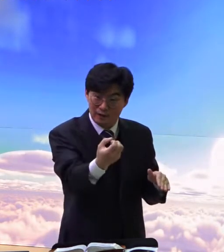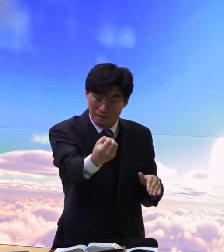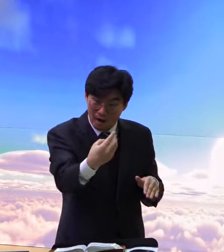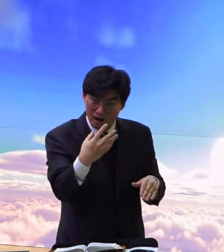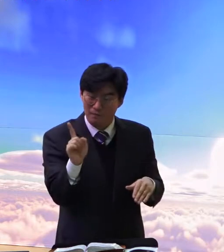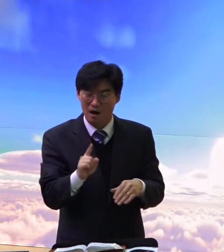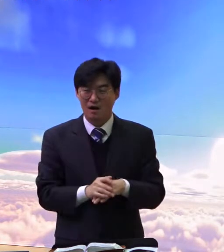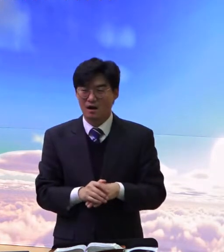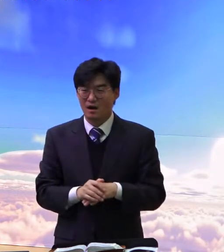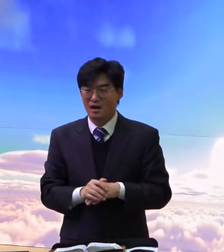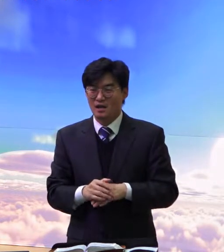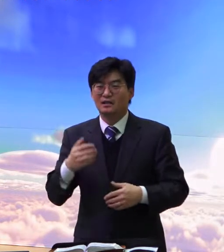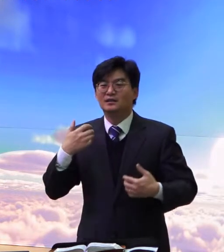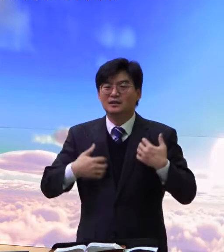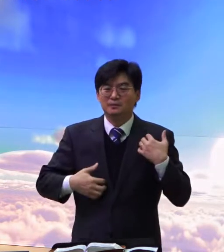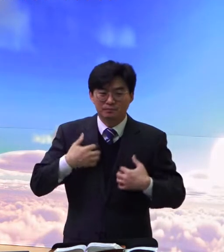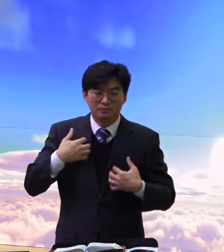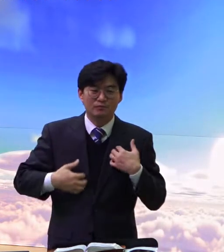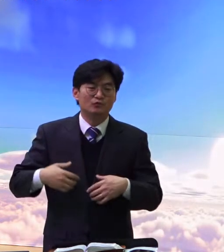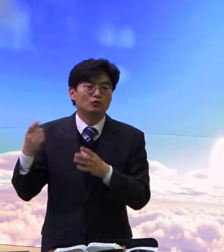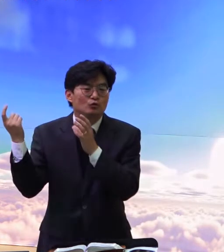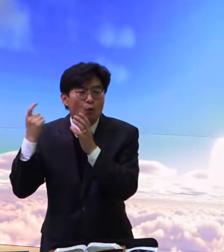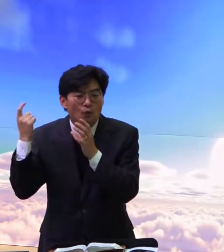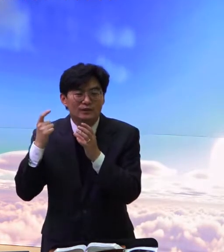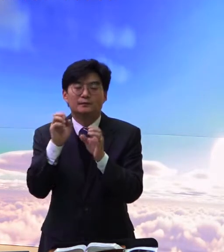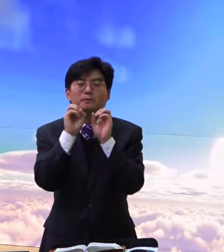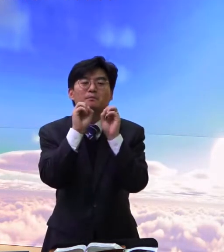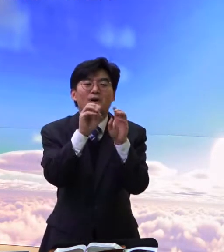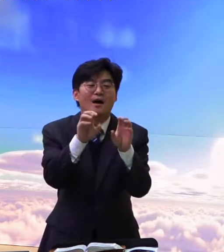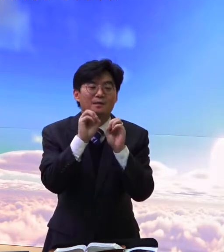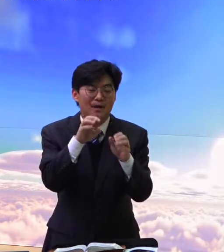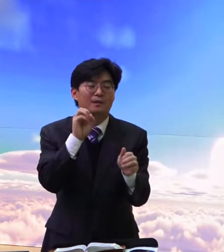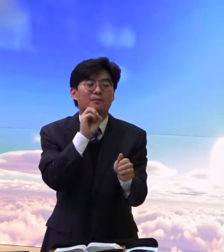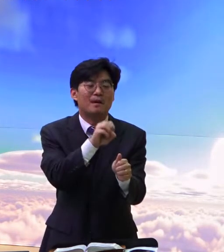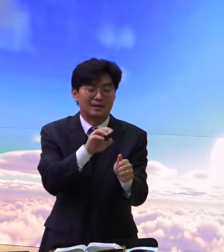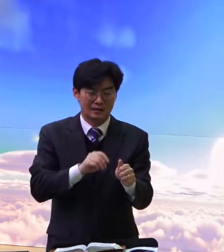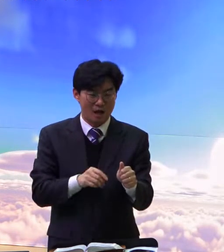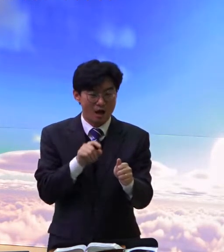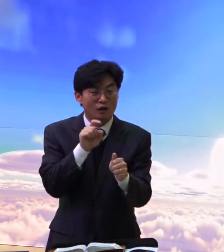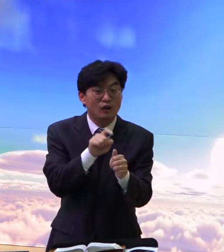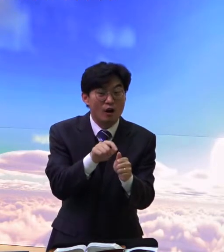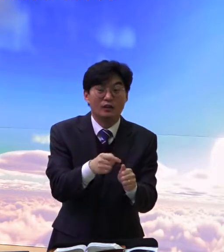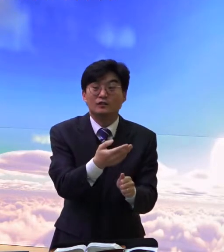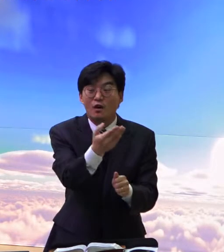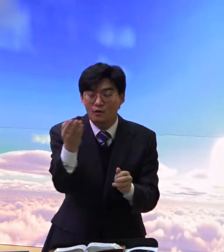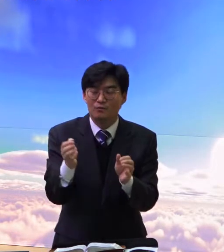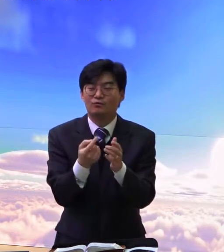좋은 소식을 너희에게 전하노라. 오늘 너희를 위하여 구주가 나셨다.